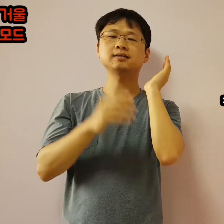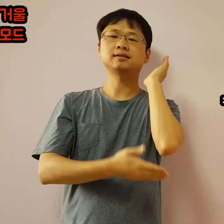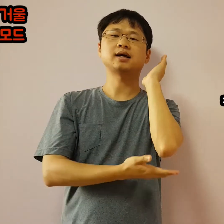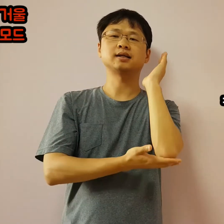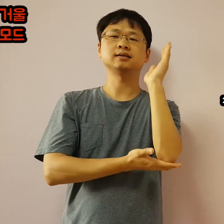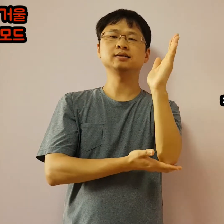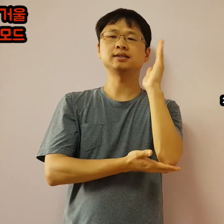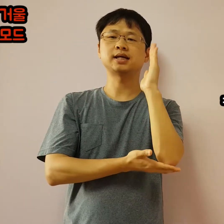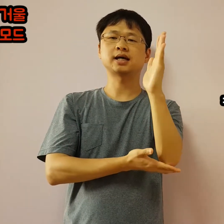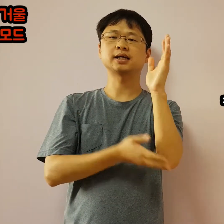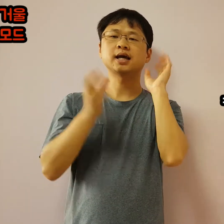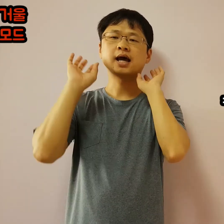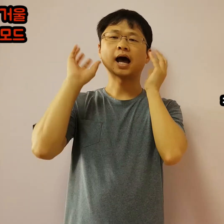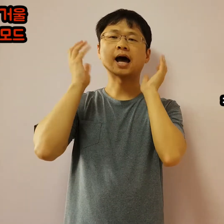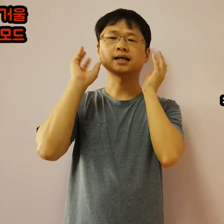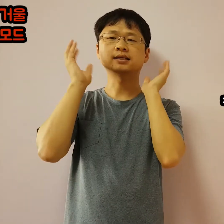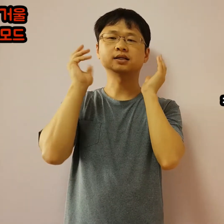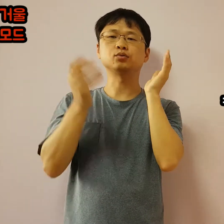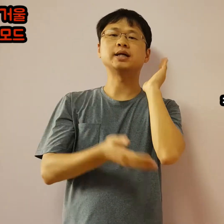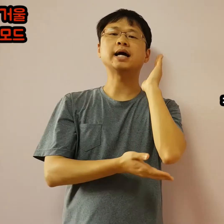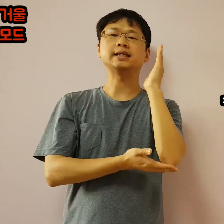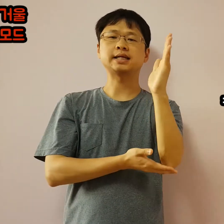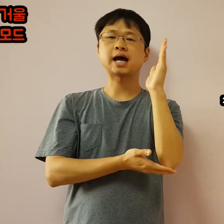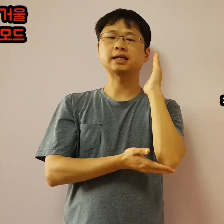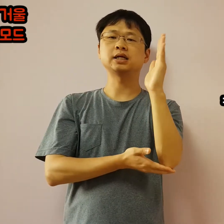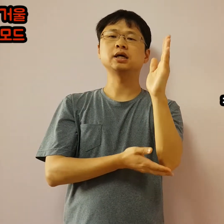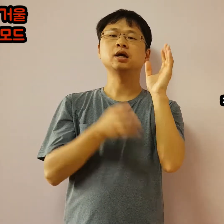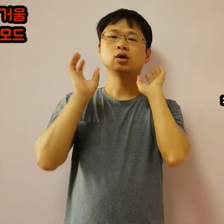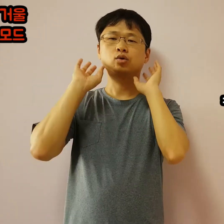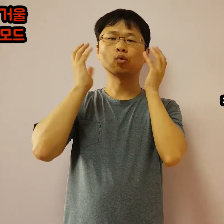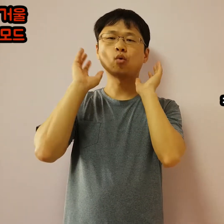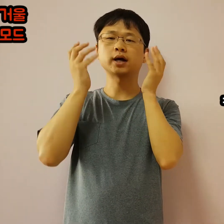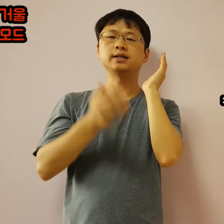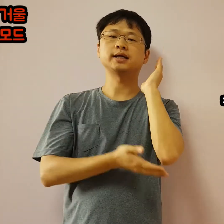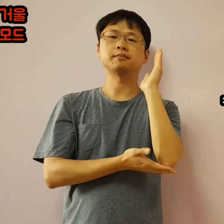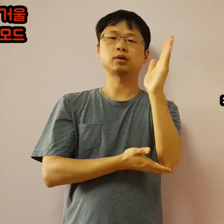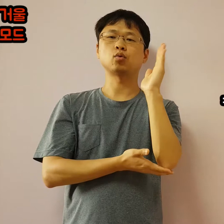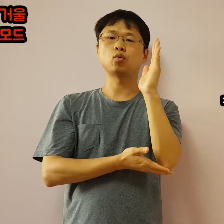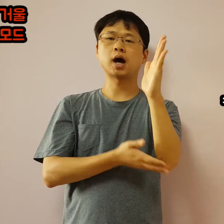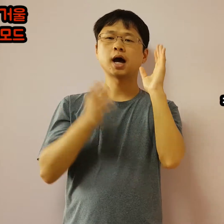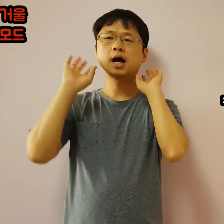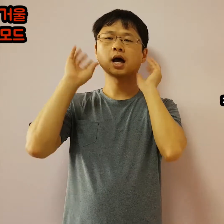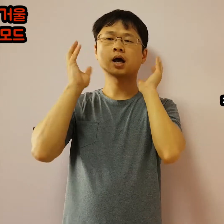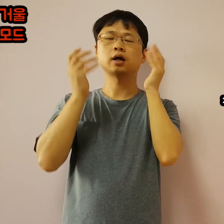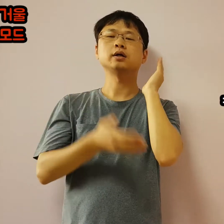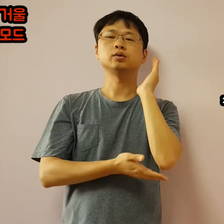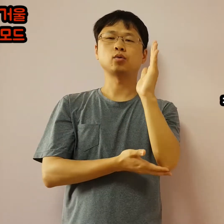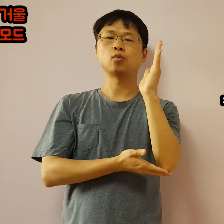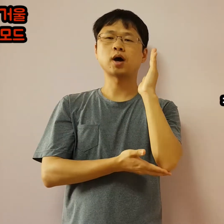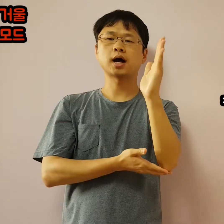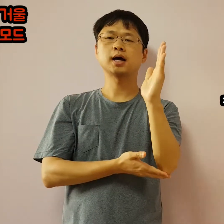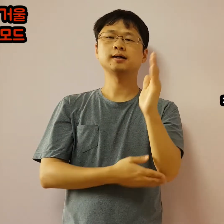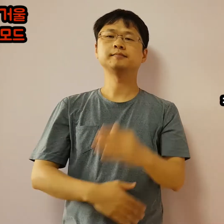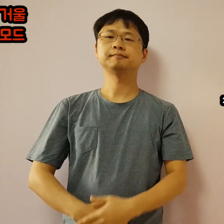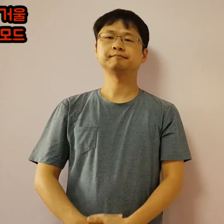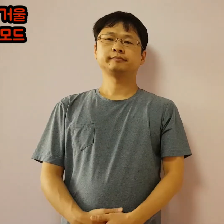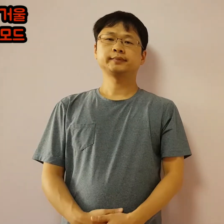아기들이 하는 이야기, 아기들을 위한 이야기, 동화를 얘기합니다. 동화. 동화. 자,